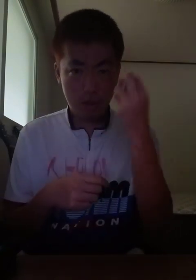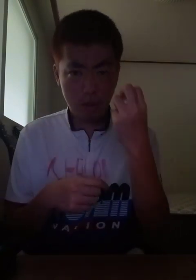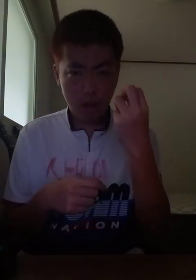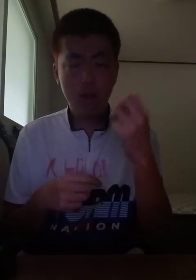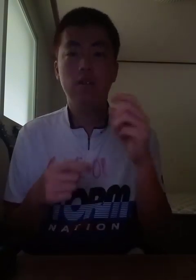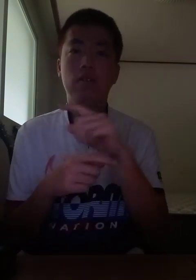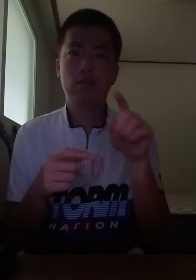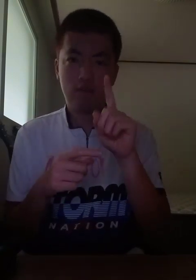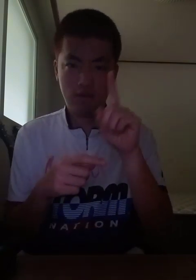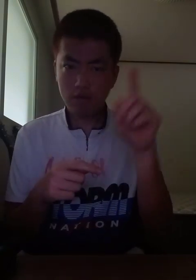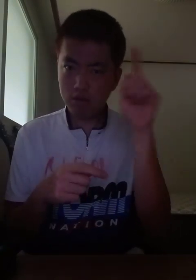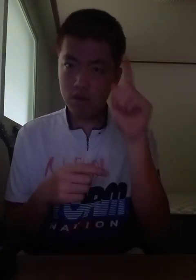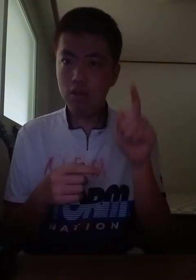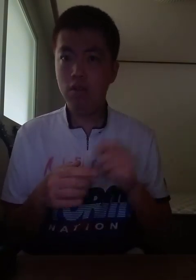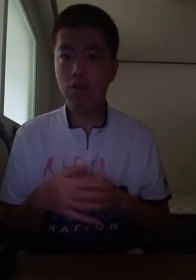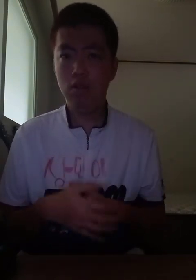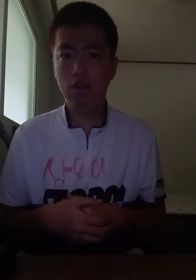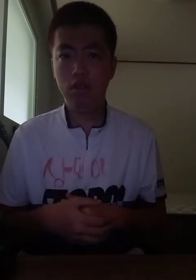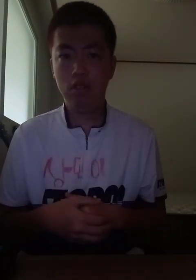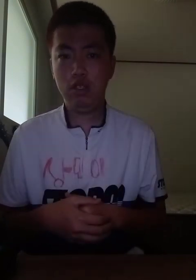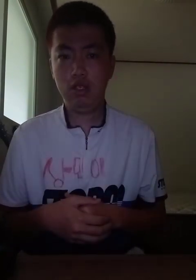관리에 비상이 걸린 겁니다.